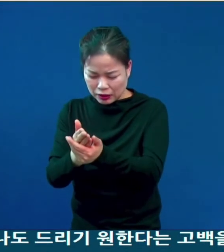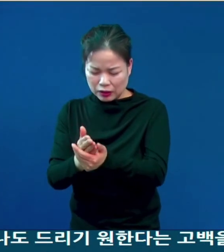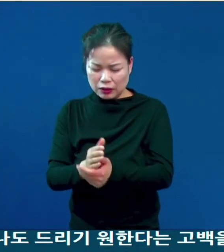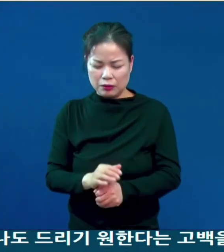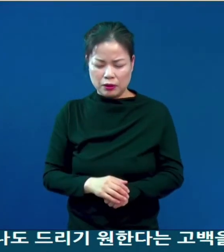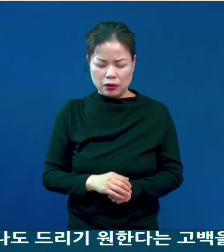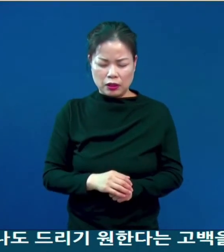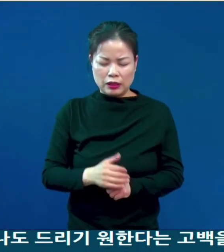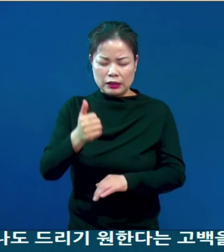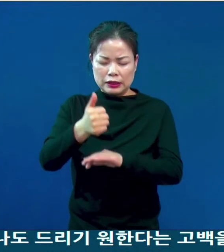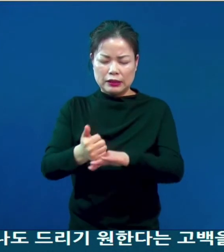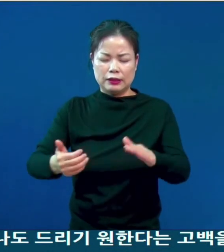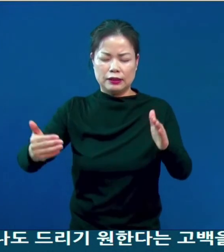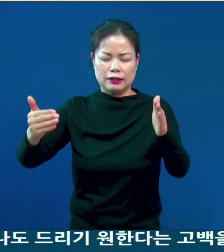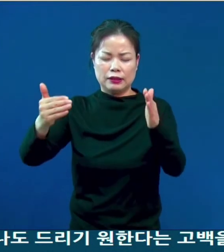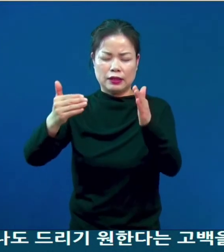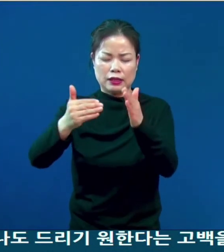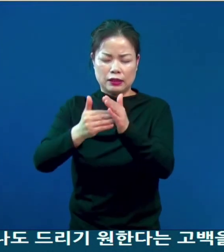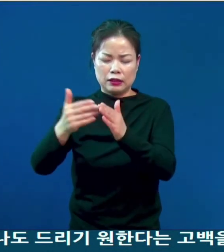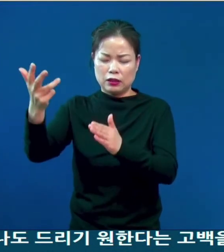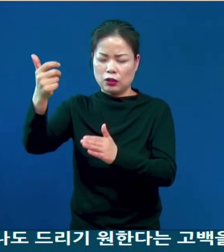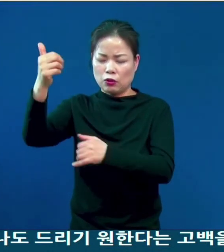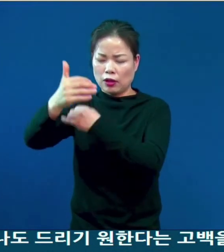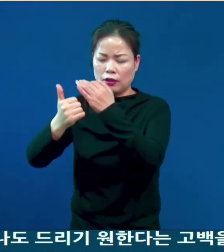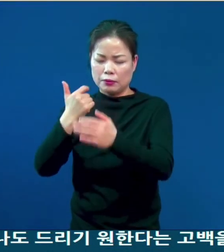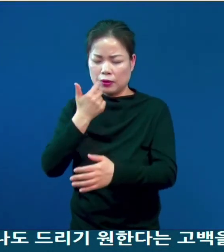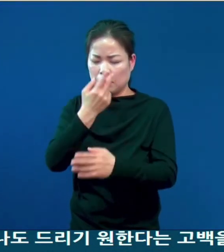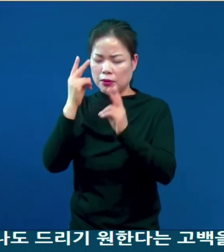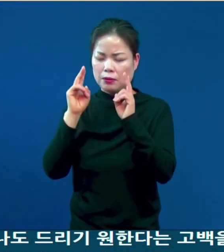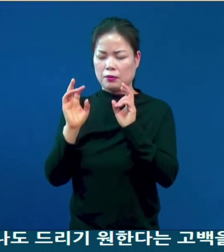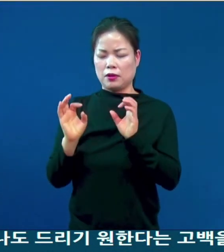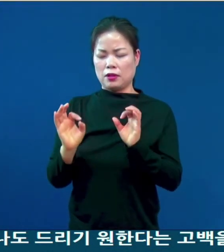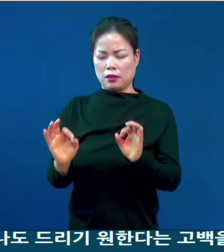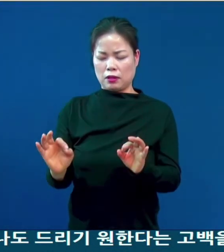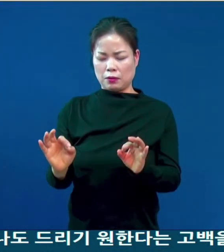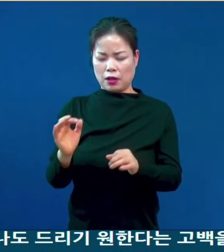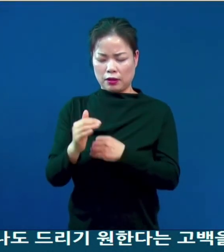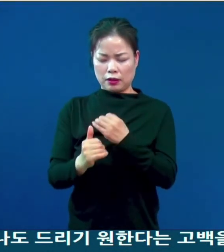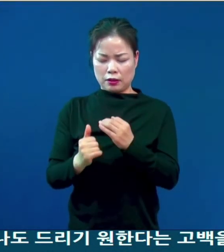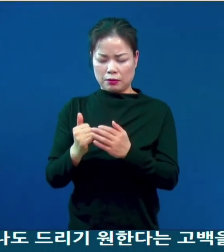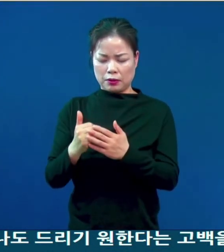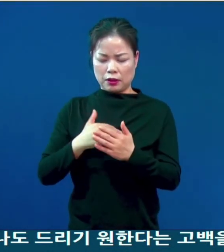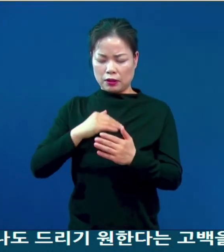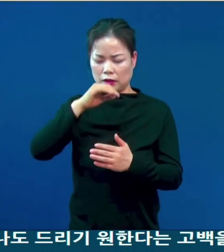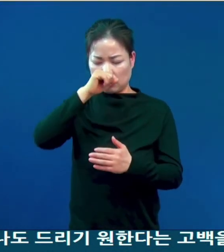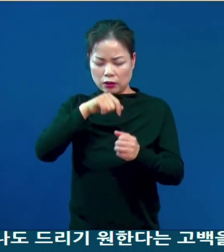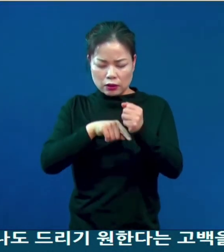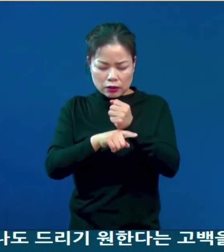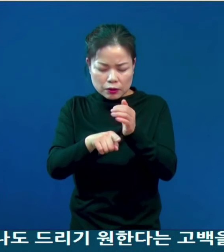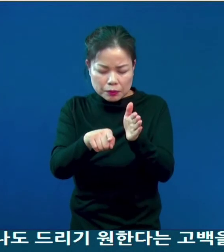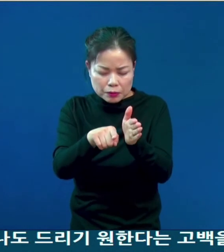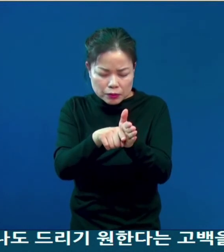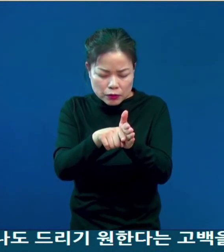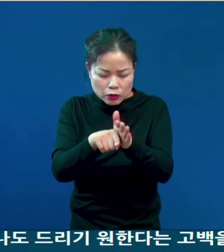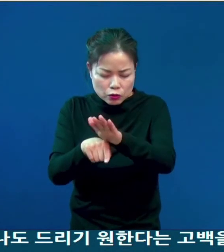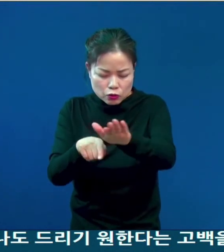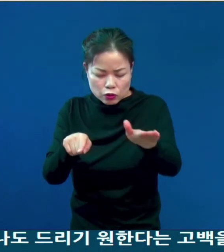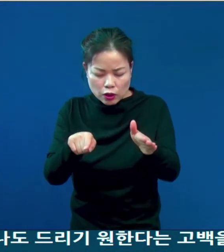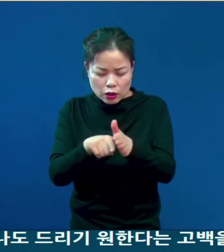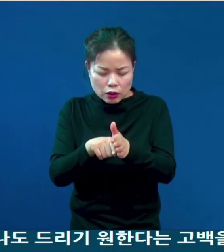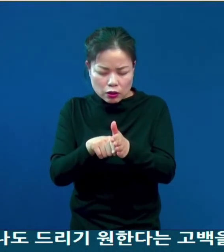것처럼 끝까지 여호와의 아름다움을 바라보며 하나님의 나를 향한 선하신 뜻을 믿으며 우리의